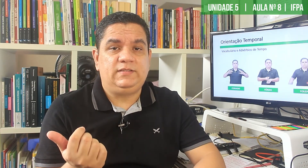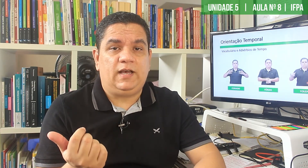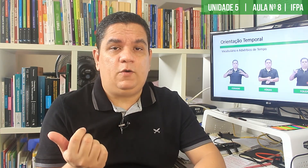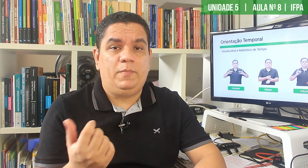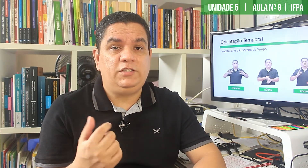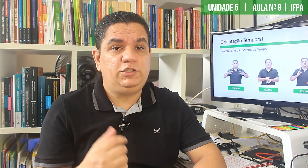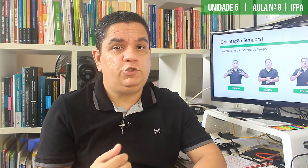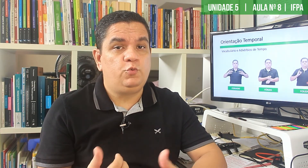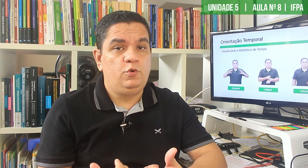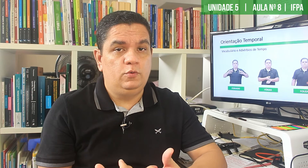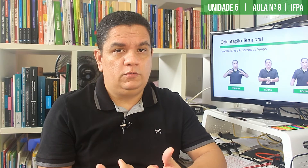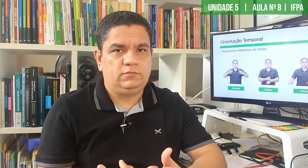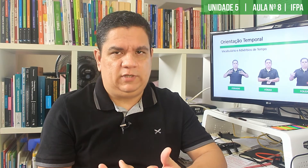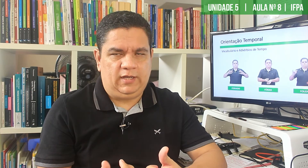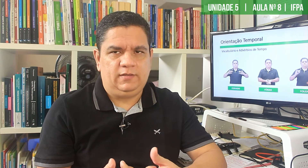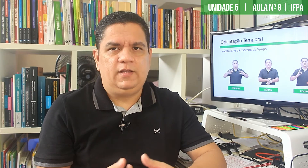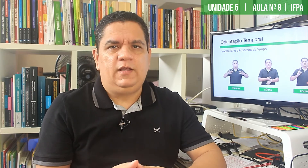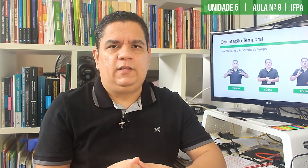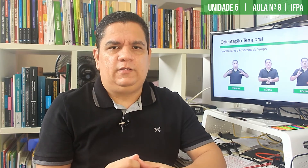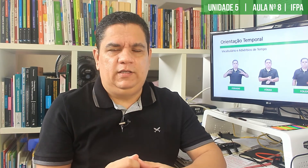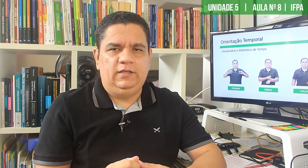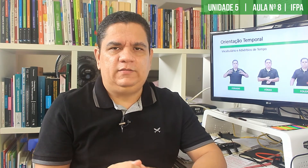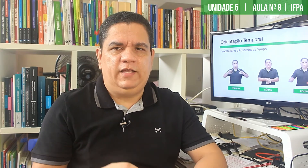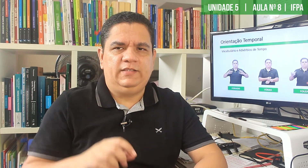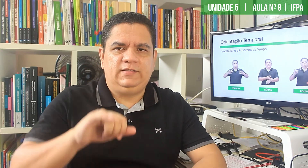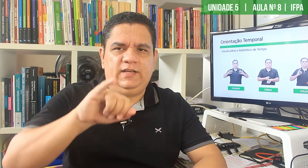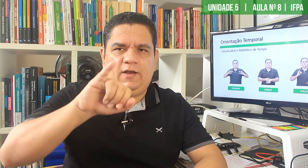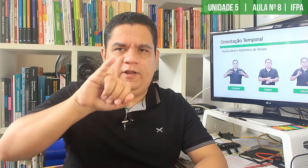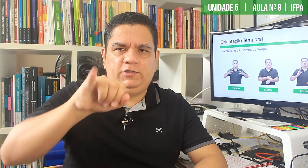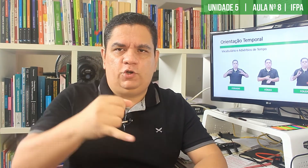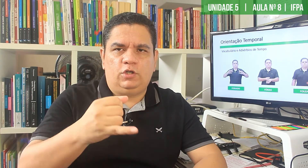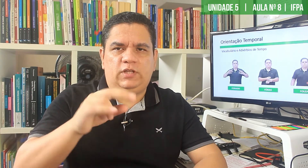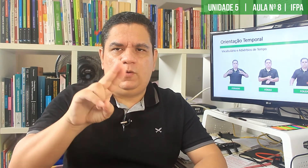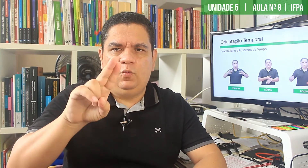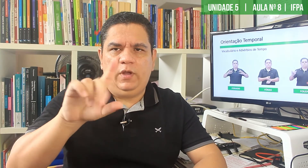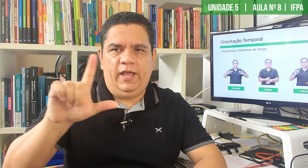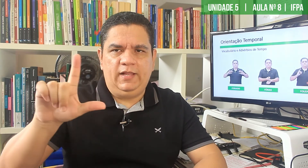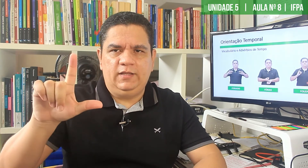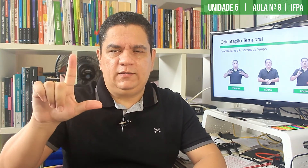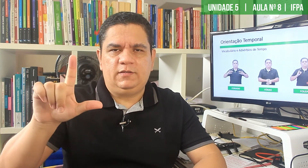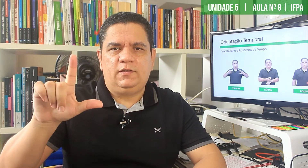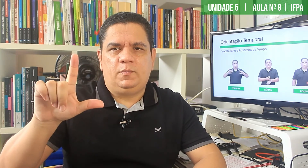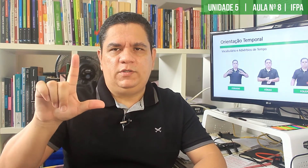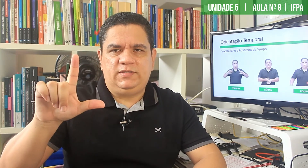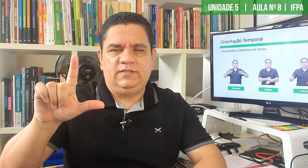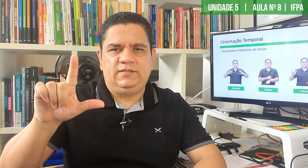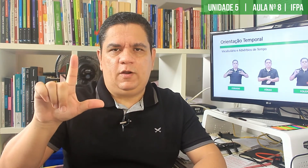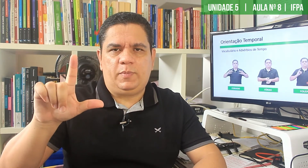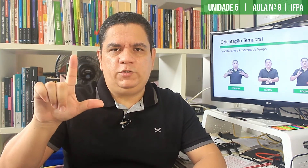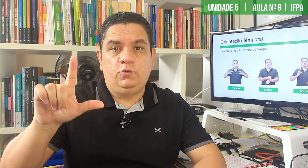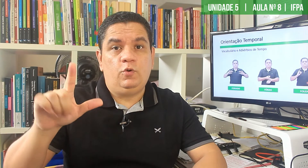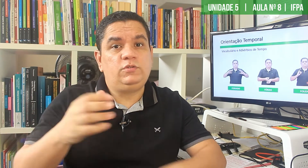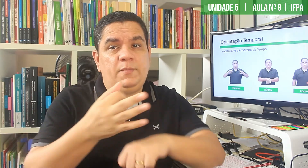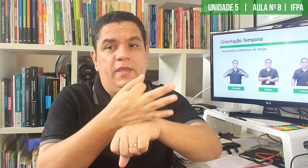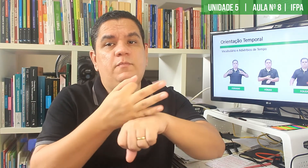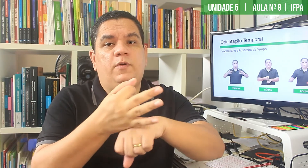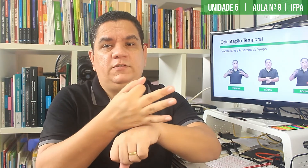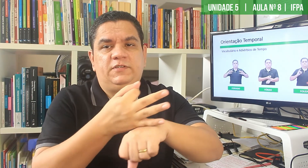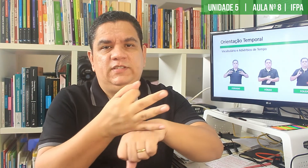representar o mês de julho, tá? Que tem esse sinal, né? J-U-L. Pode ser esse sinal para julho, ou também pode fazer esse